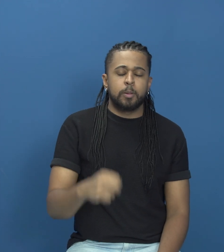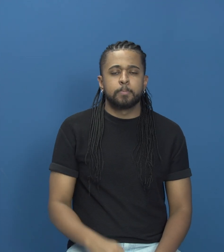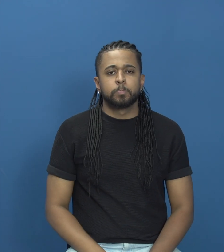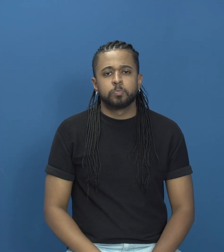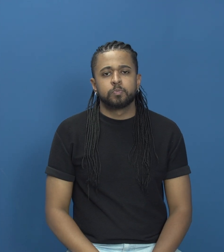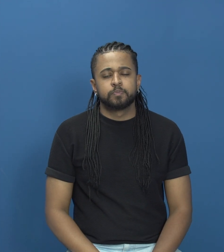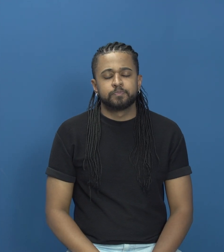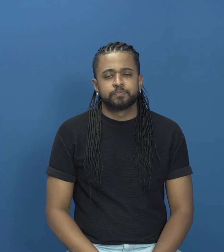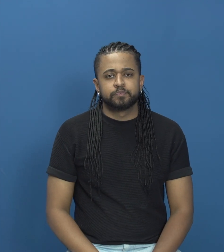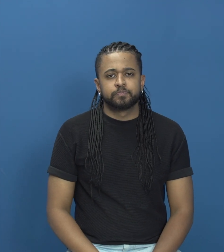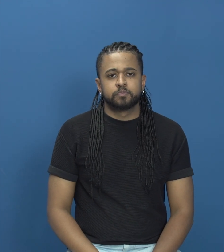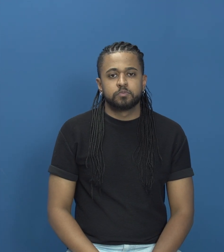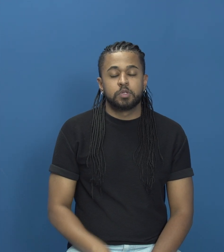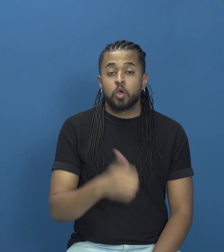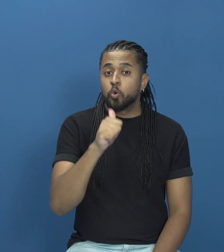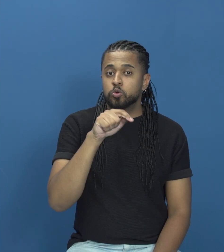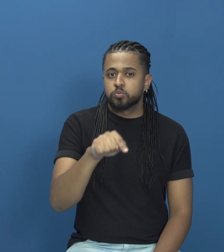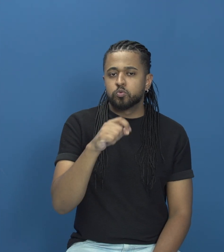11.8.2.2.